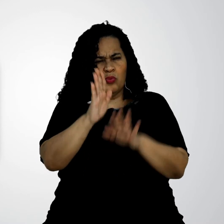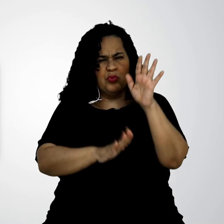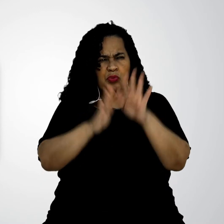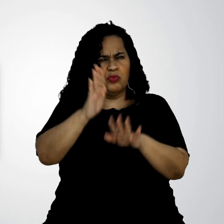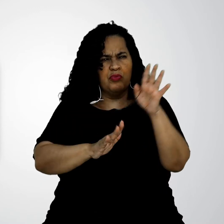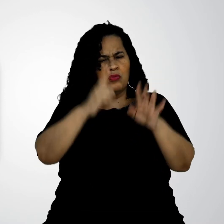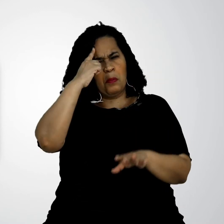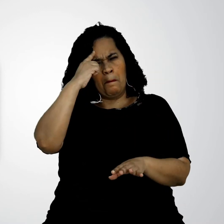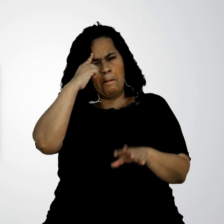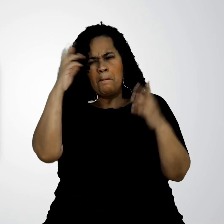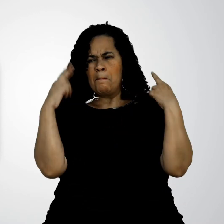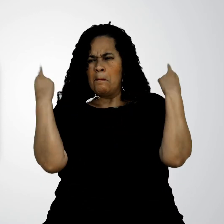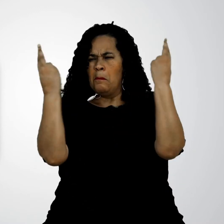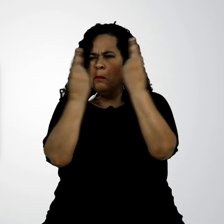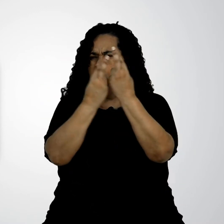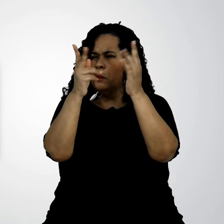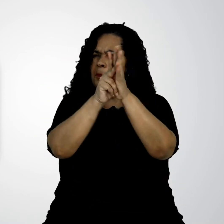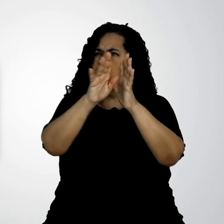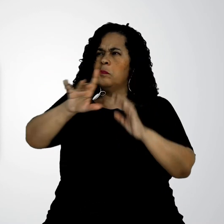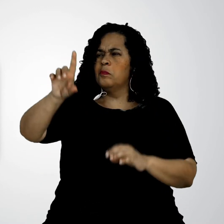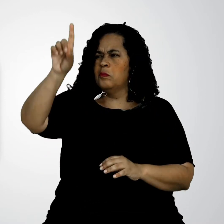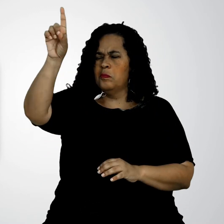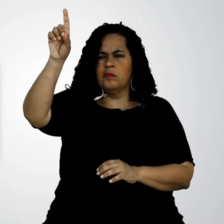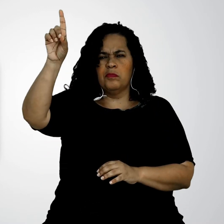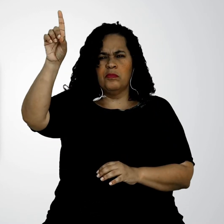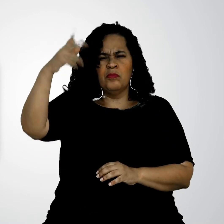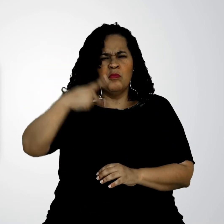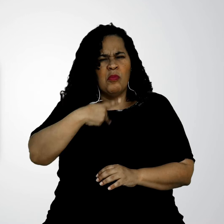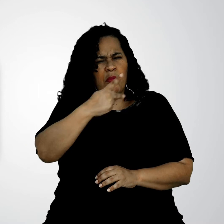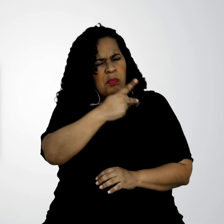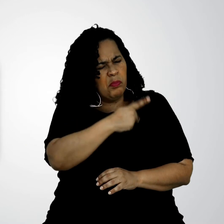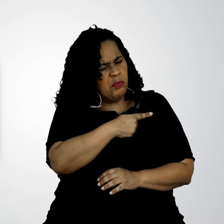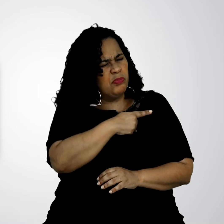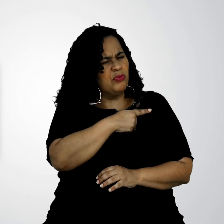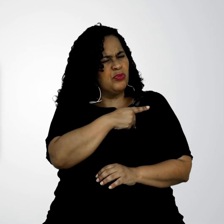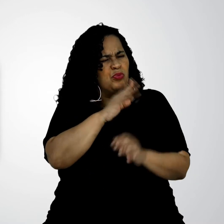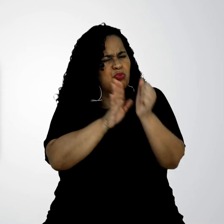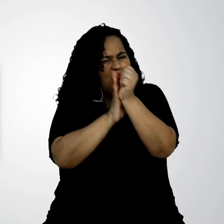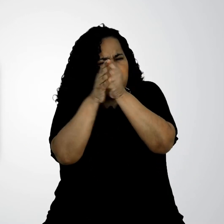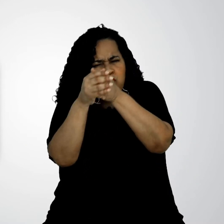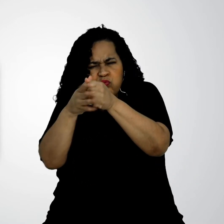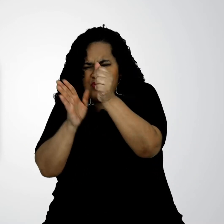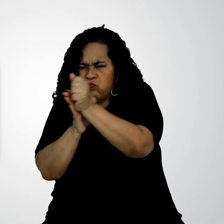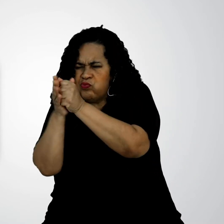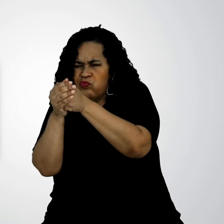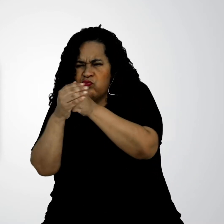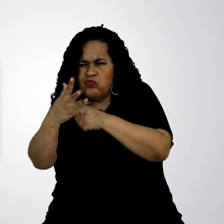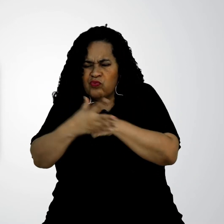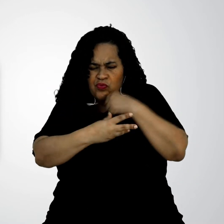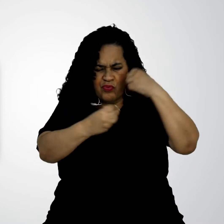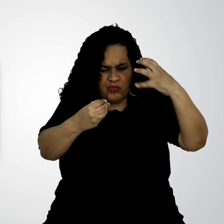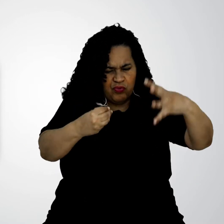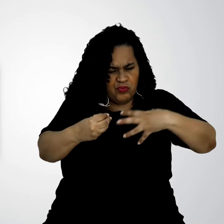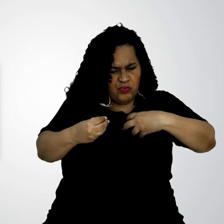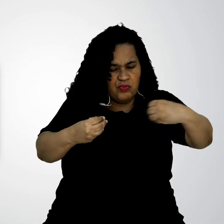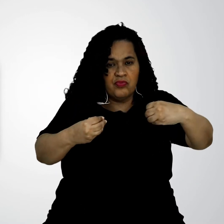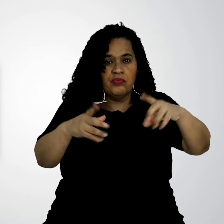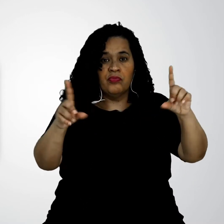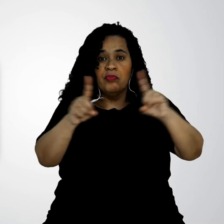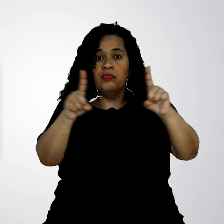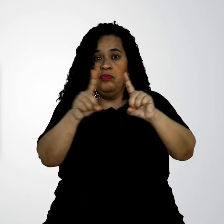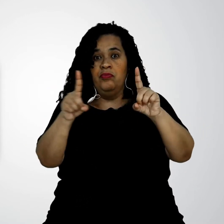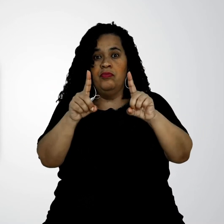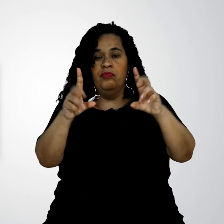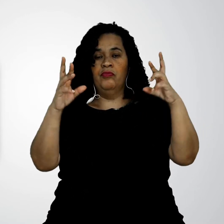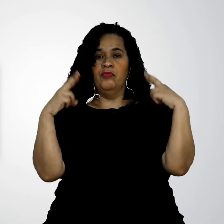com pais dessa forma. Então sai a propaganda, pastor, vamos esconder os nossos filhos. Não. A profecia bíblica diz que o reino da luz